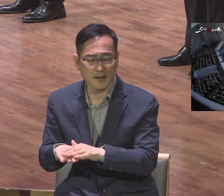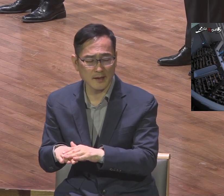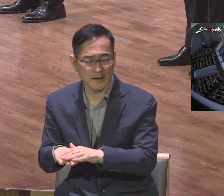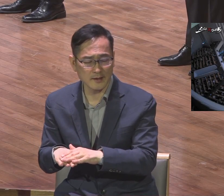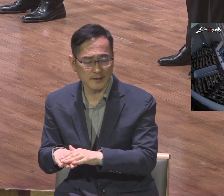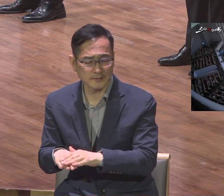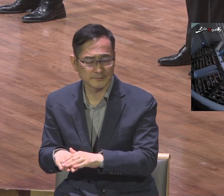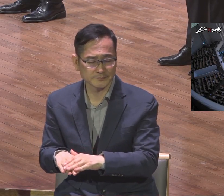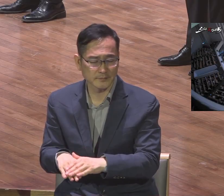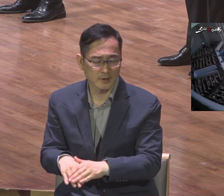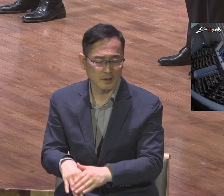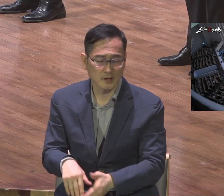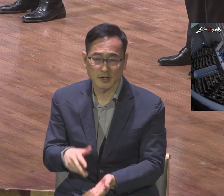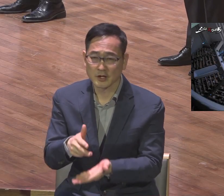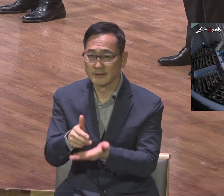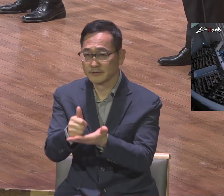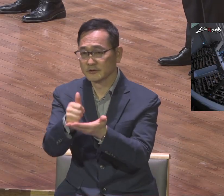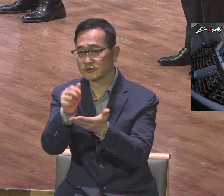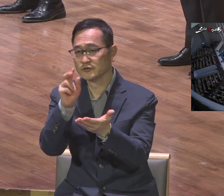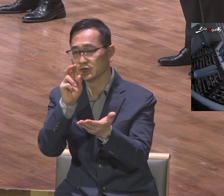풀었네.